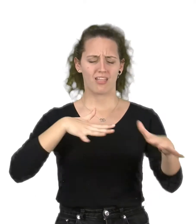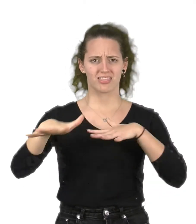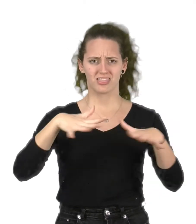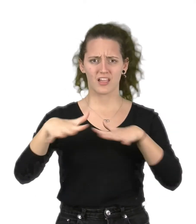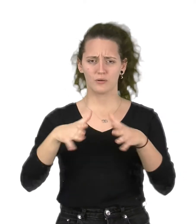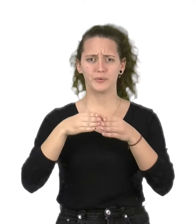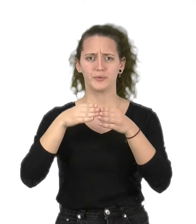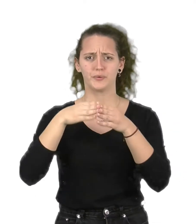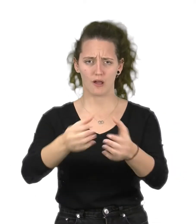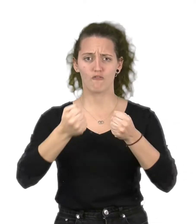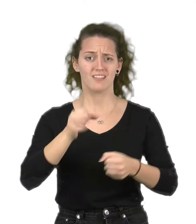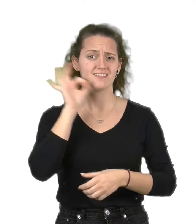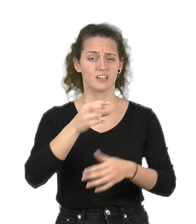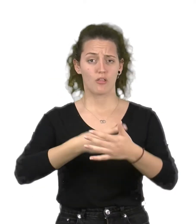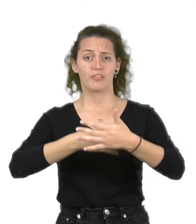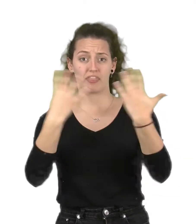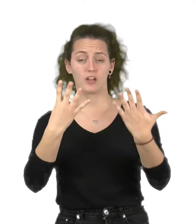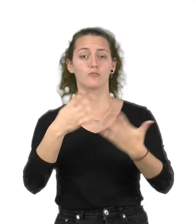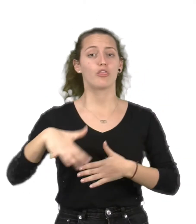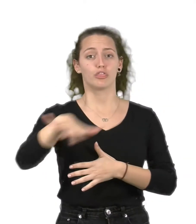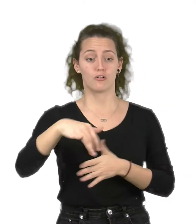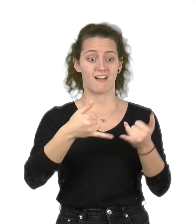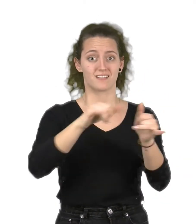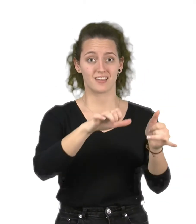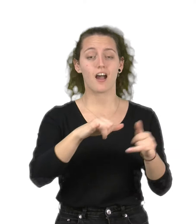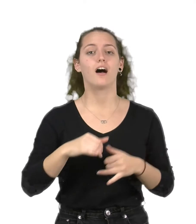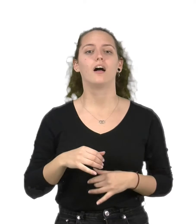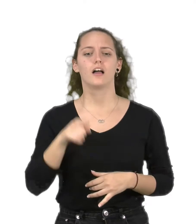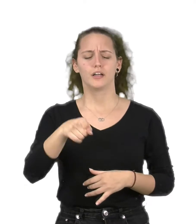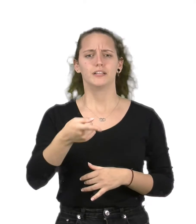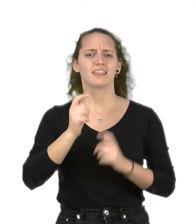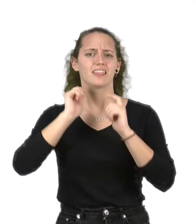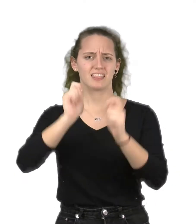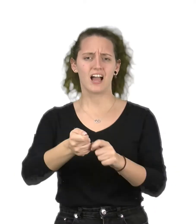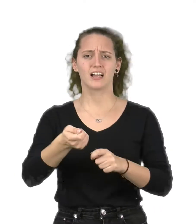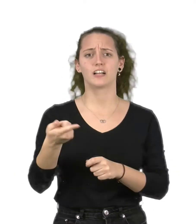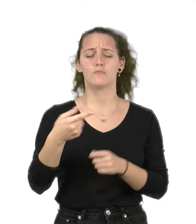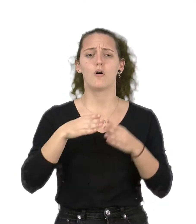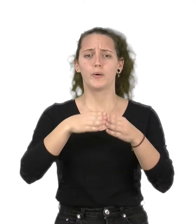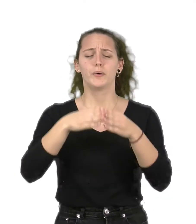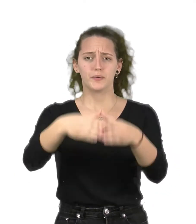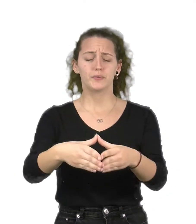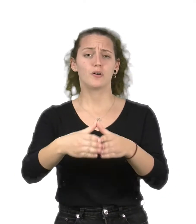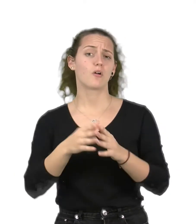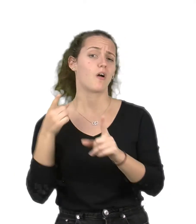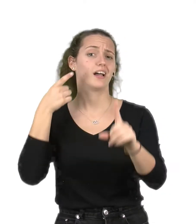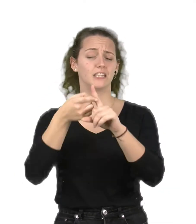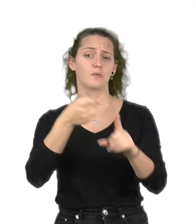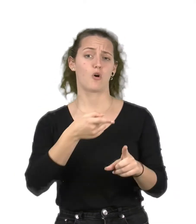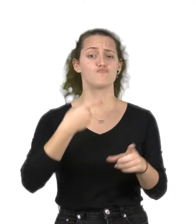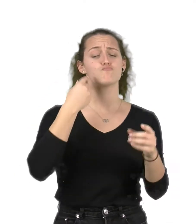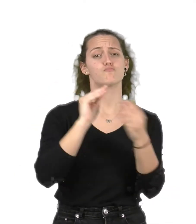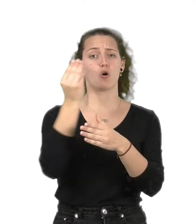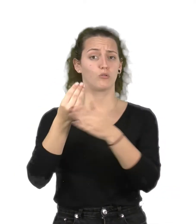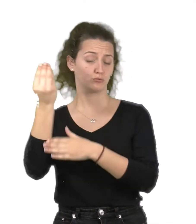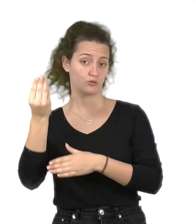siglo XIX en el entorno de la ría favoreció la demanda de embarcaciones destinadas al transporte de productos